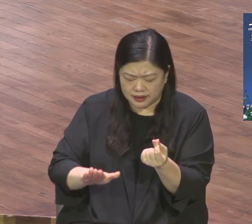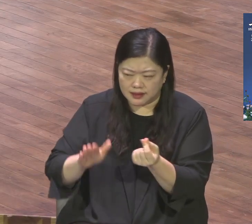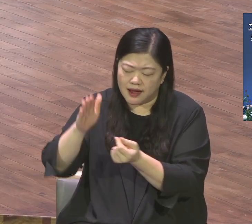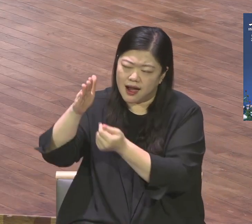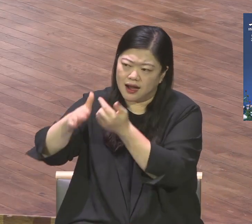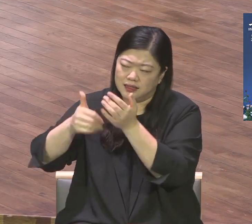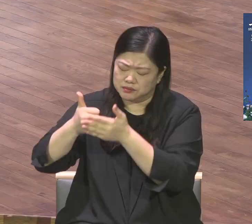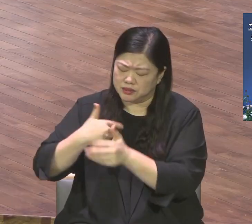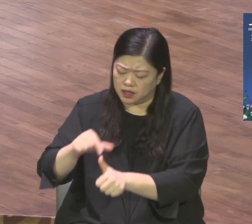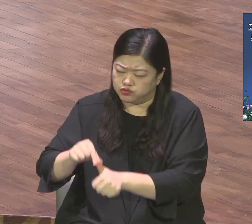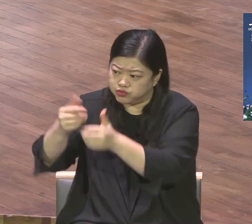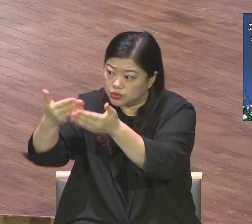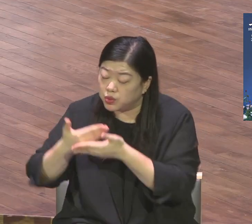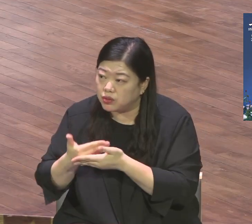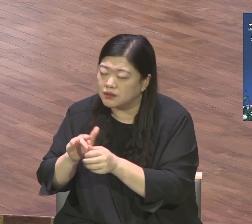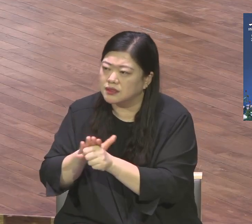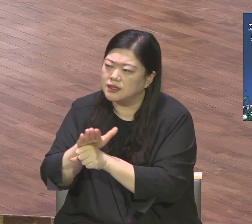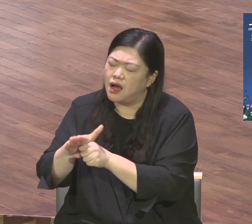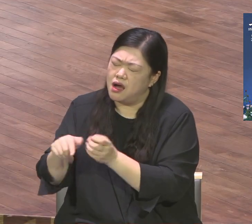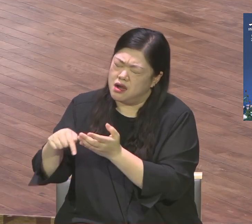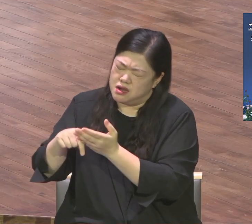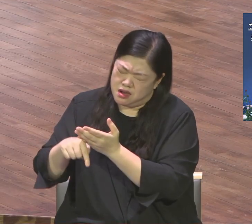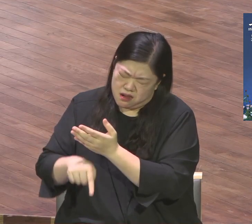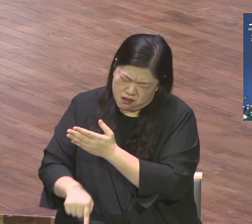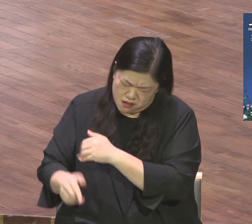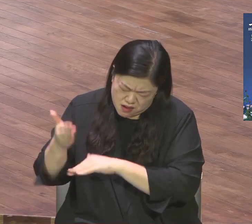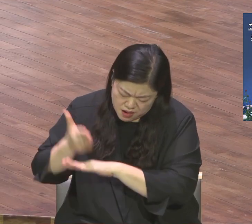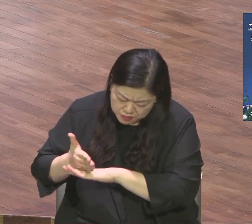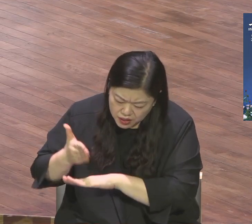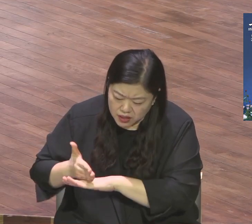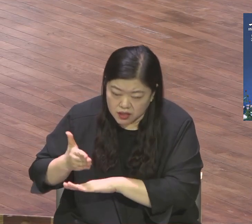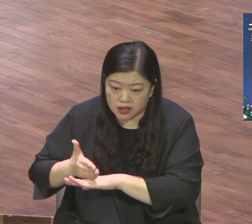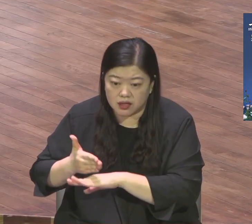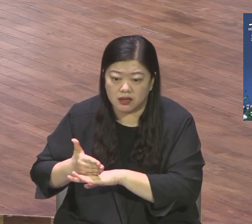찐사랑이라. 이런 찐사랑이 어디 있어요?